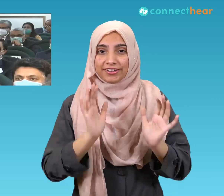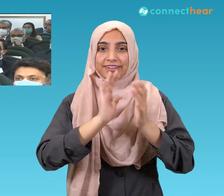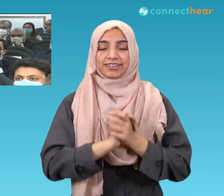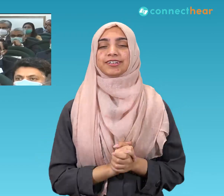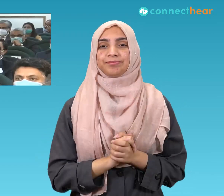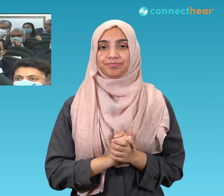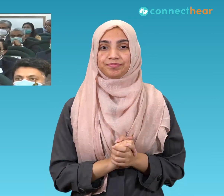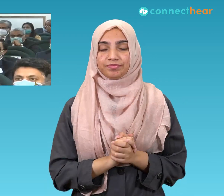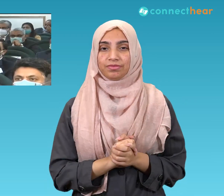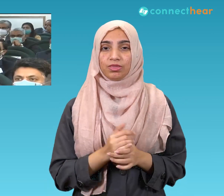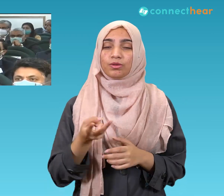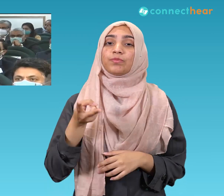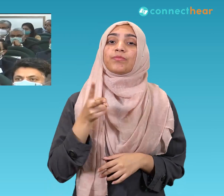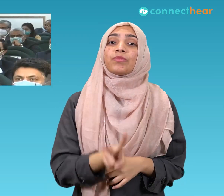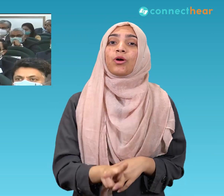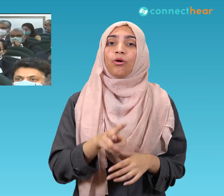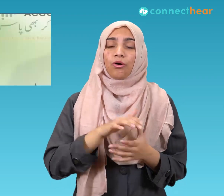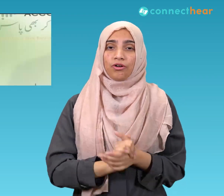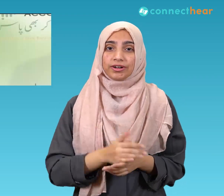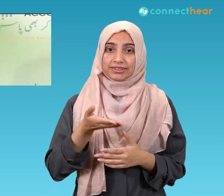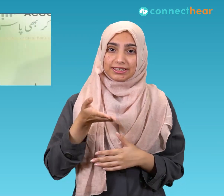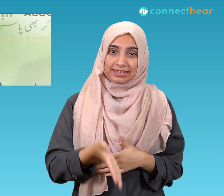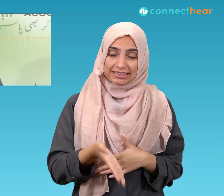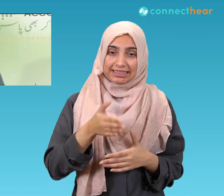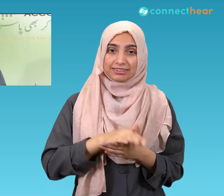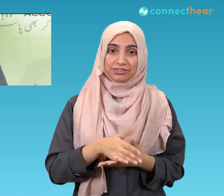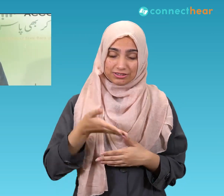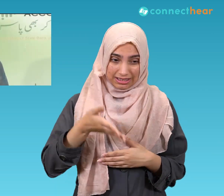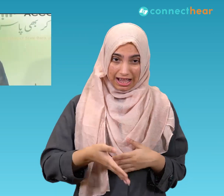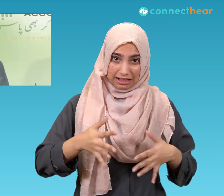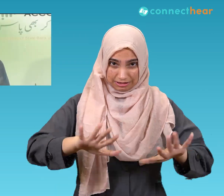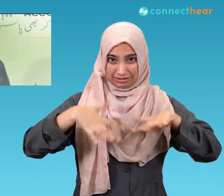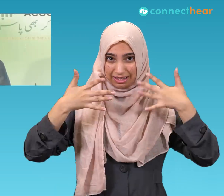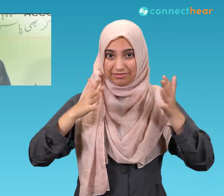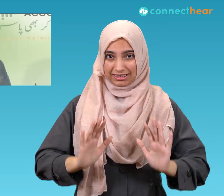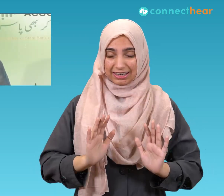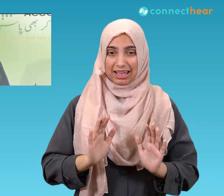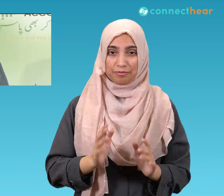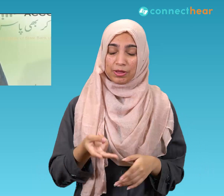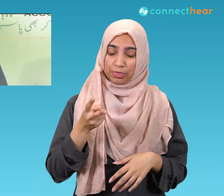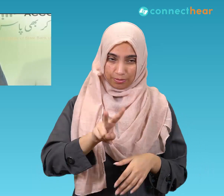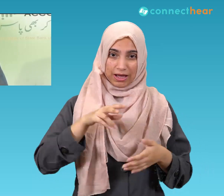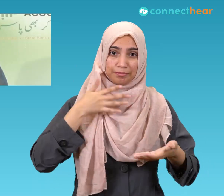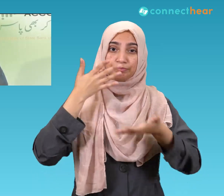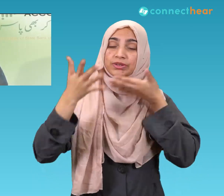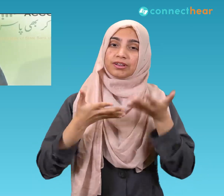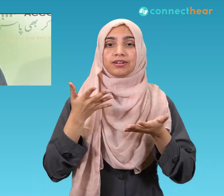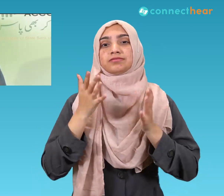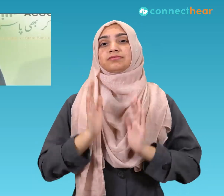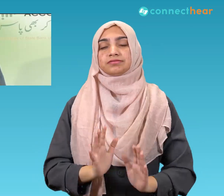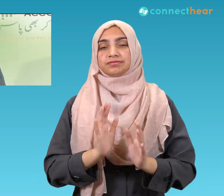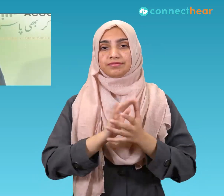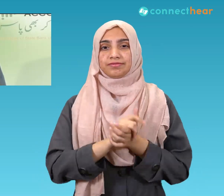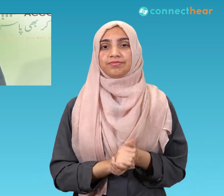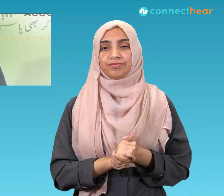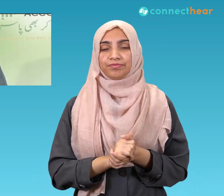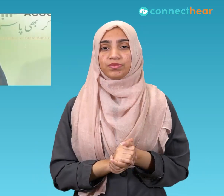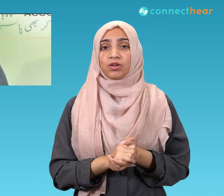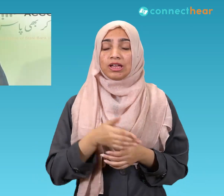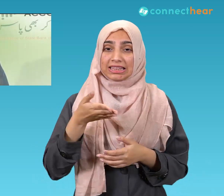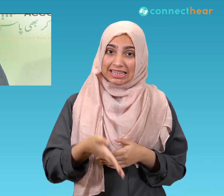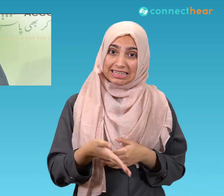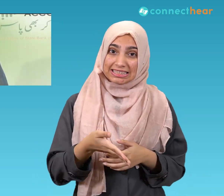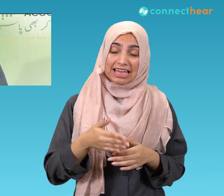اور یہ جو آج کی فنکشن ہے, میں پھر سے آپ کو سٹریس کرتا ہوں کہ یہ اس کے اوپر اب آپ